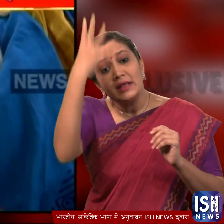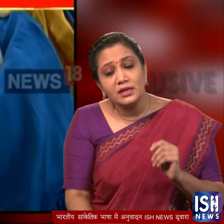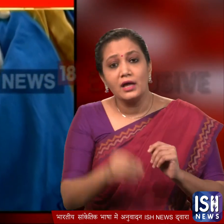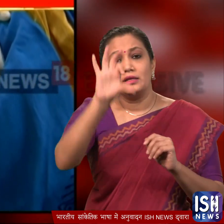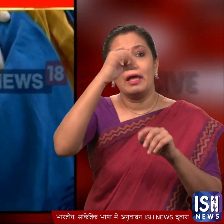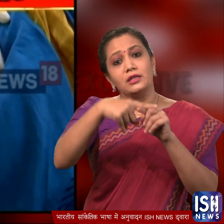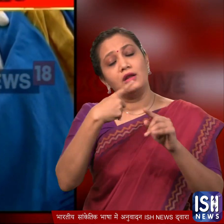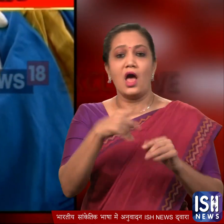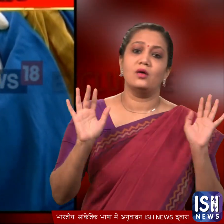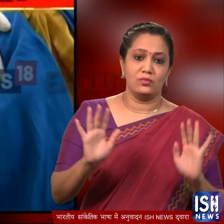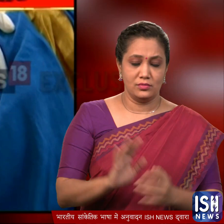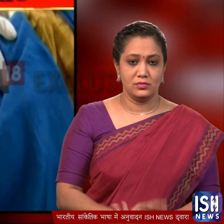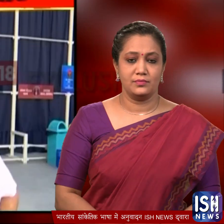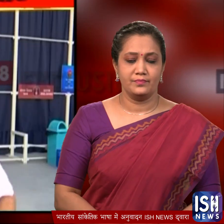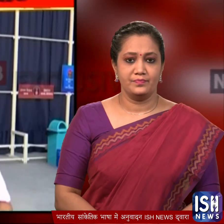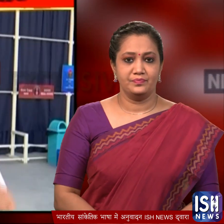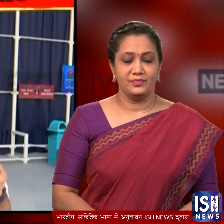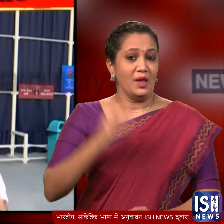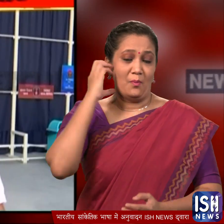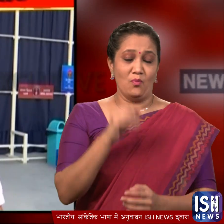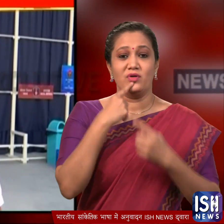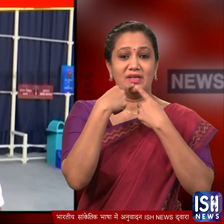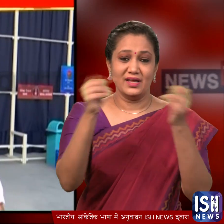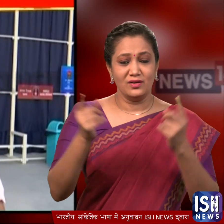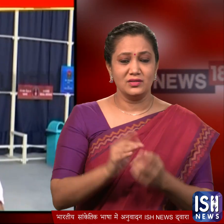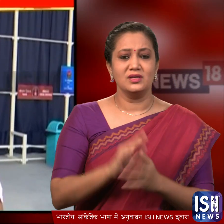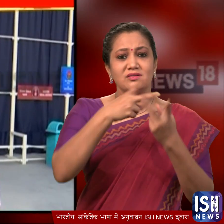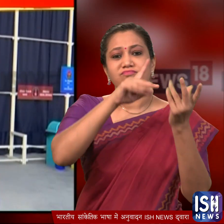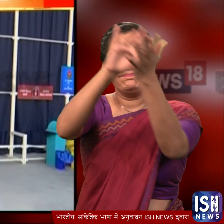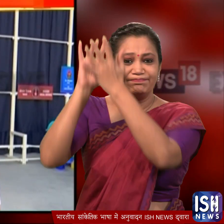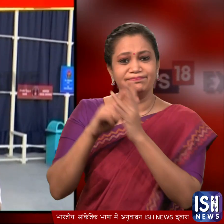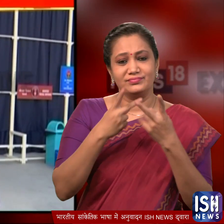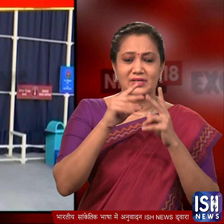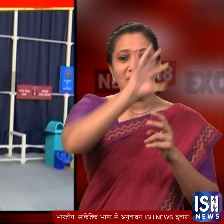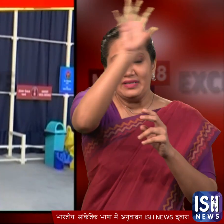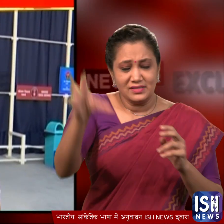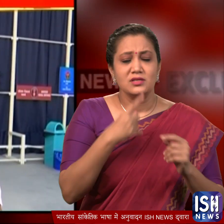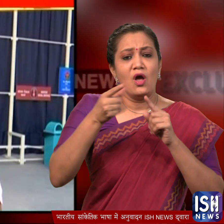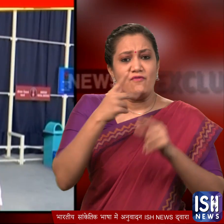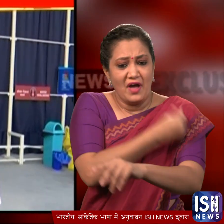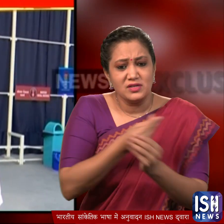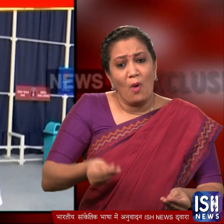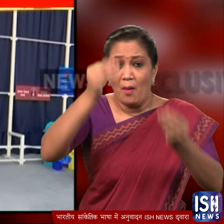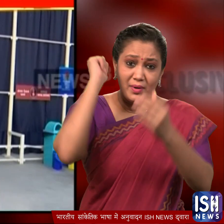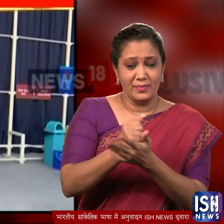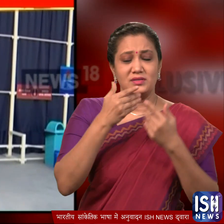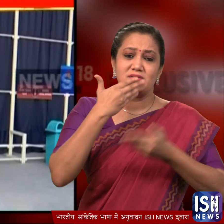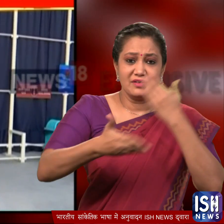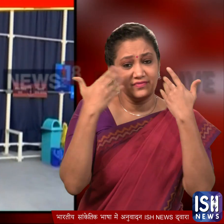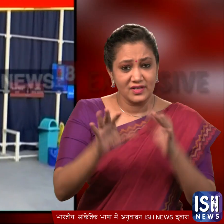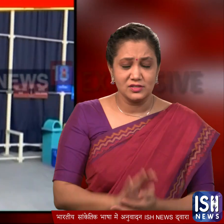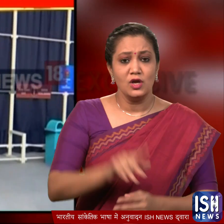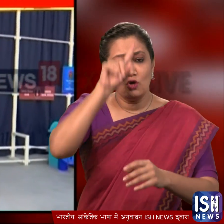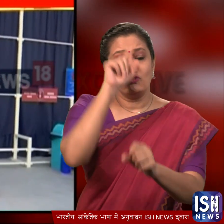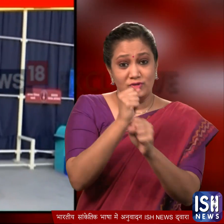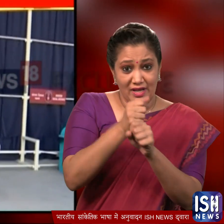रात के 9:30 बजे तक वैक्सीन लगवा पाएंगे। प्रधानमंत्री नरेंद्र मोदी ने तमाम राज्यों को वैक्सीन की मुहिम तेज करने की सलाह दी।